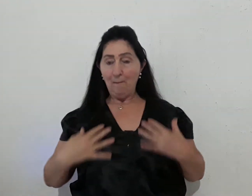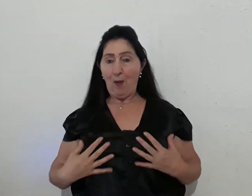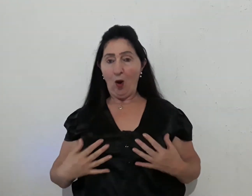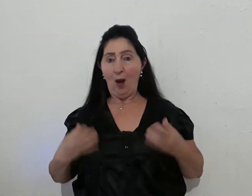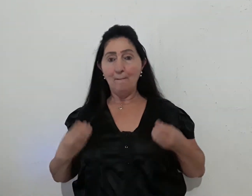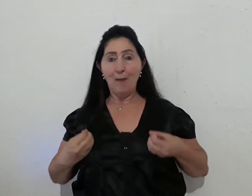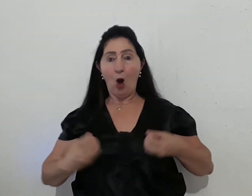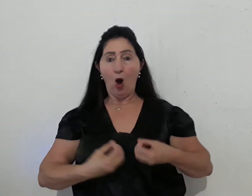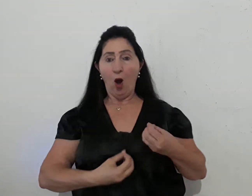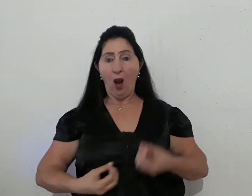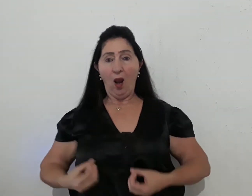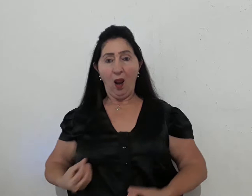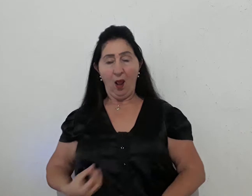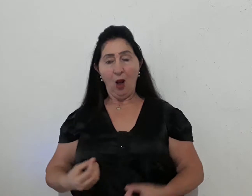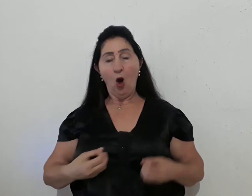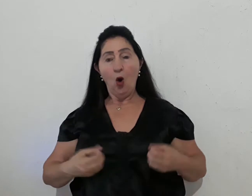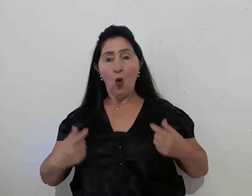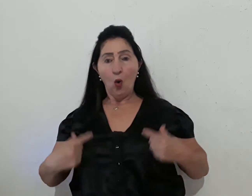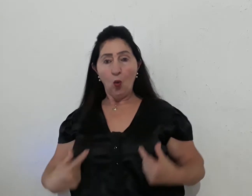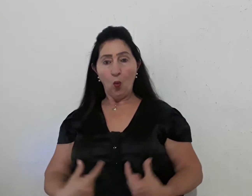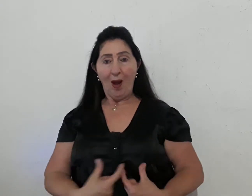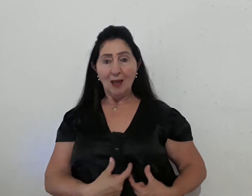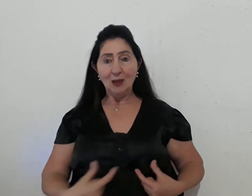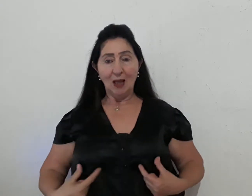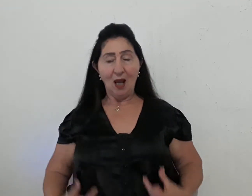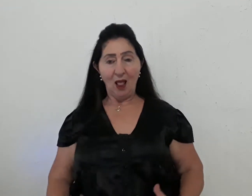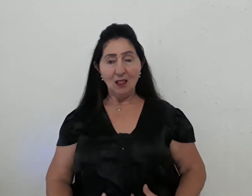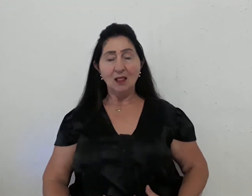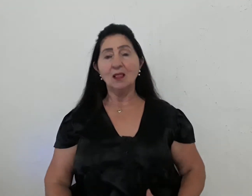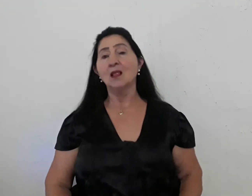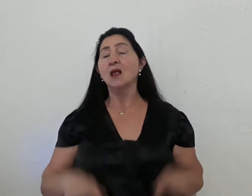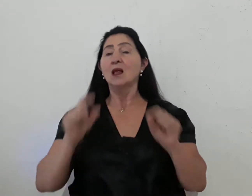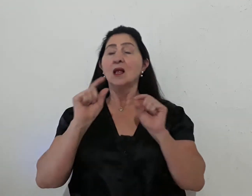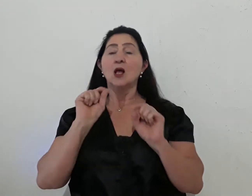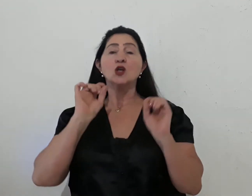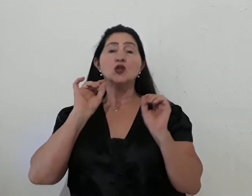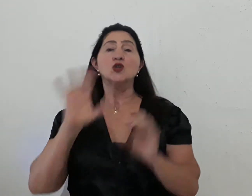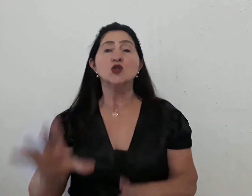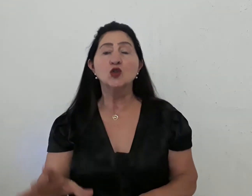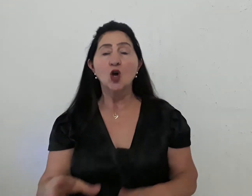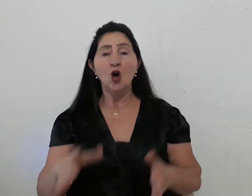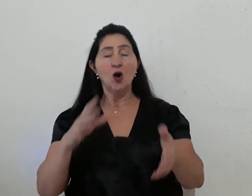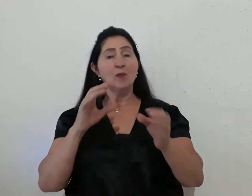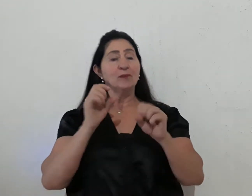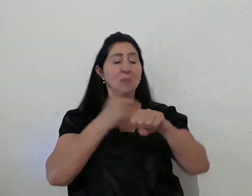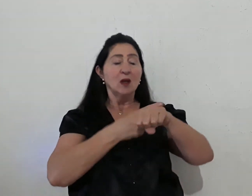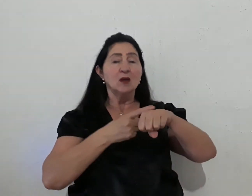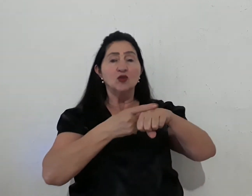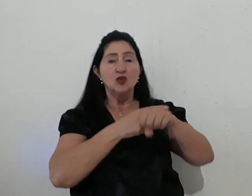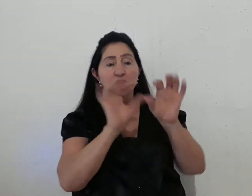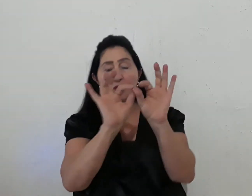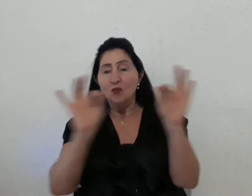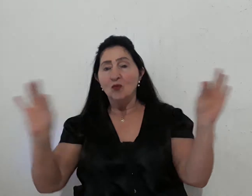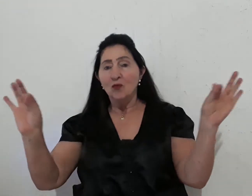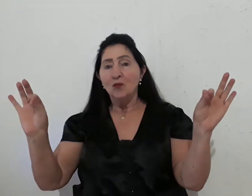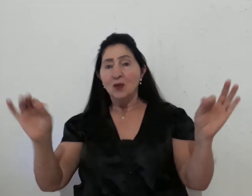bolinhas, quadriculada ou listrada, essas expressões adjetivas serão desenhadas no peito do